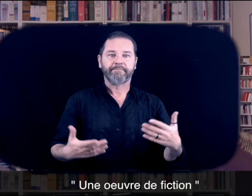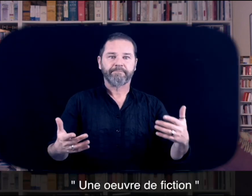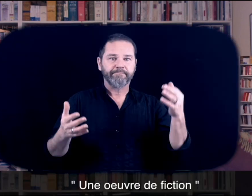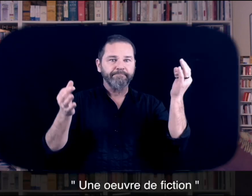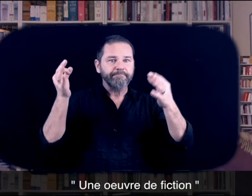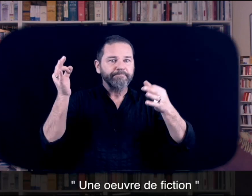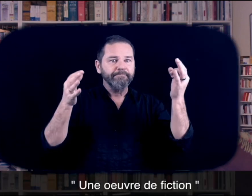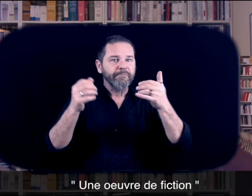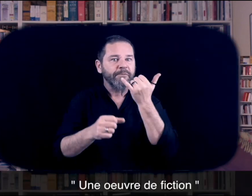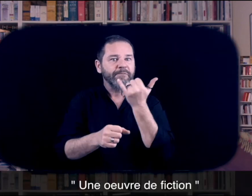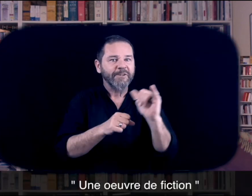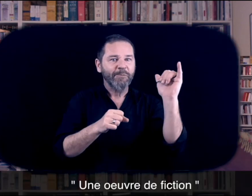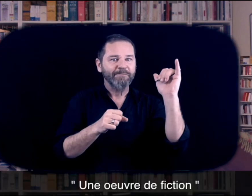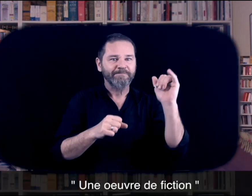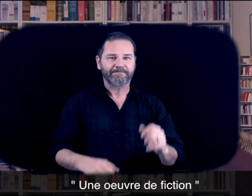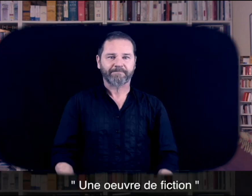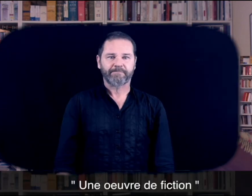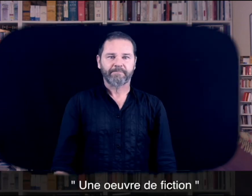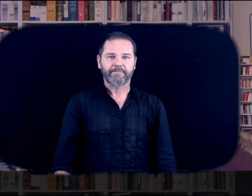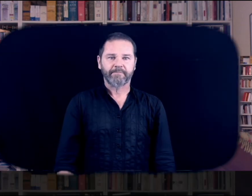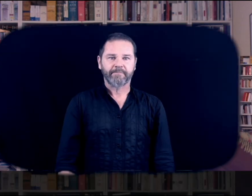Une œuvre de fiction.